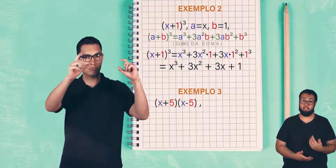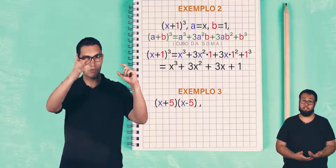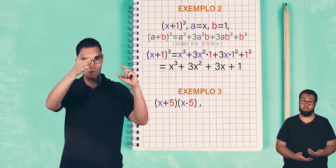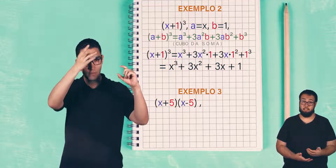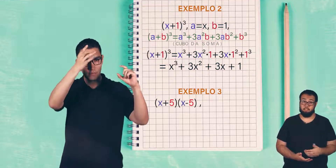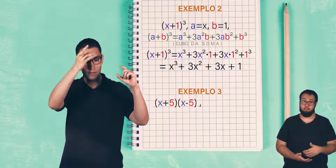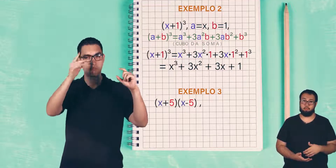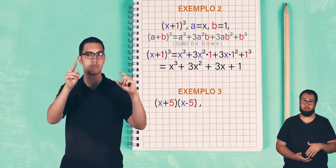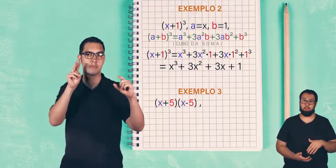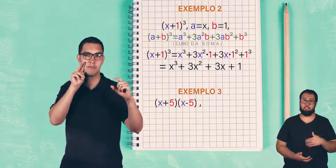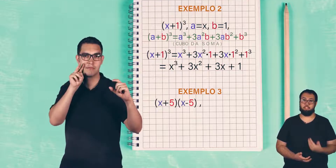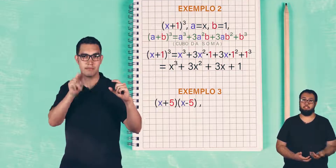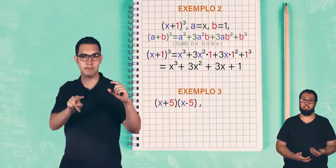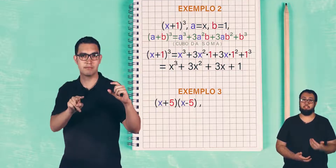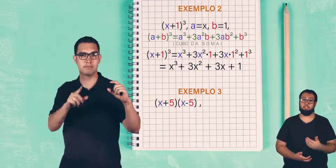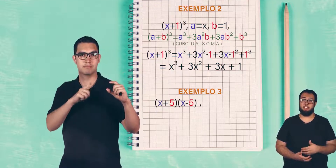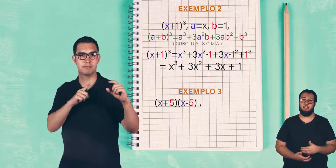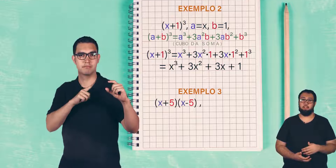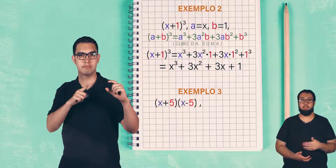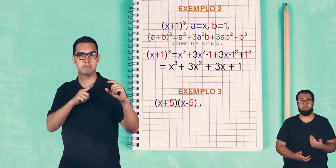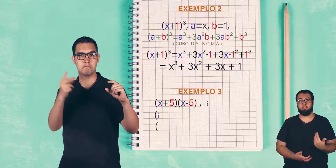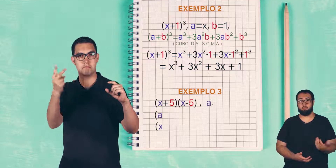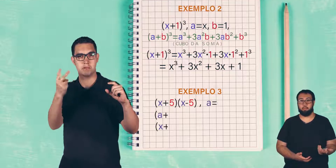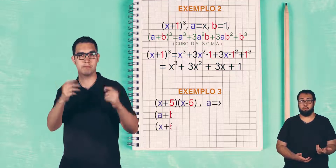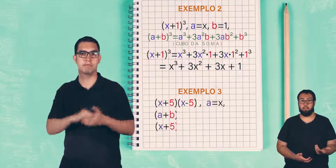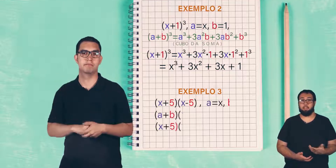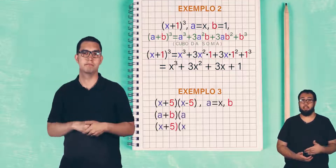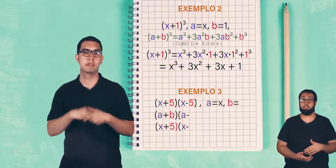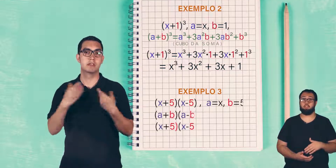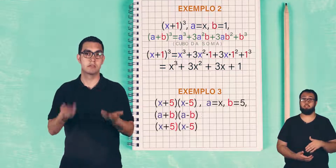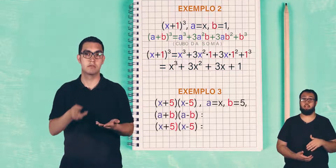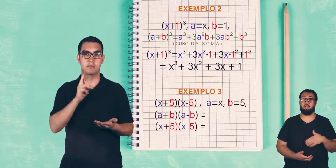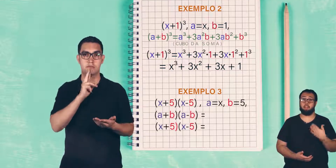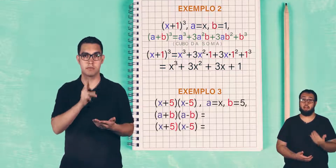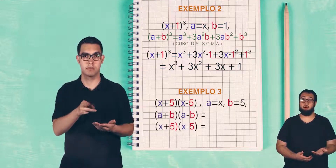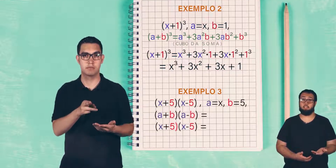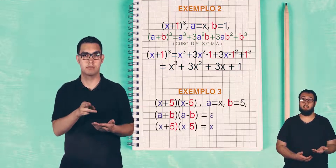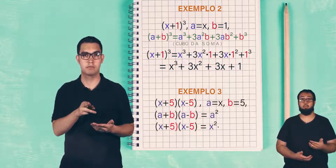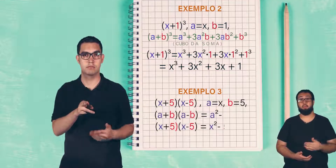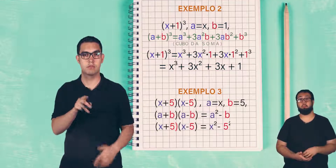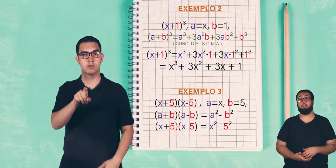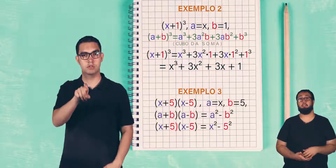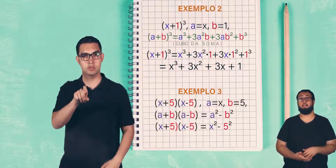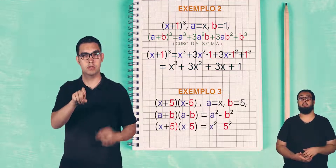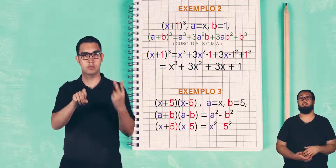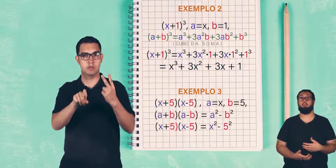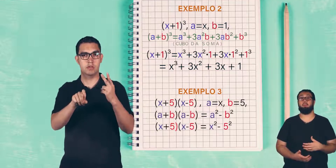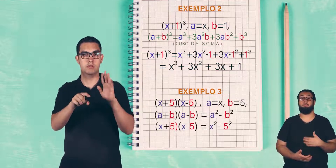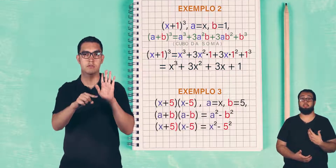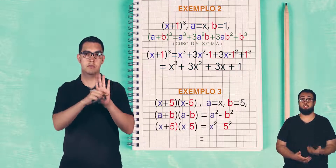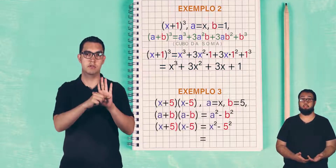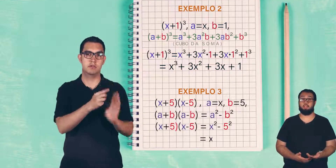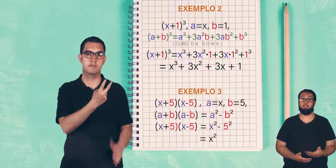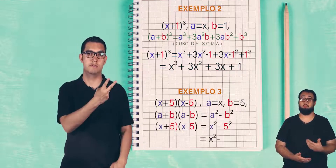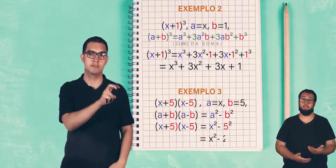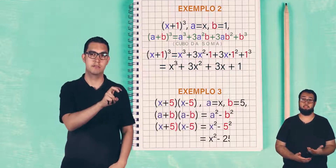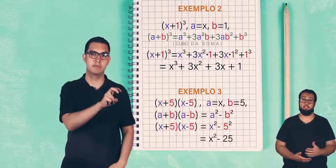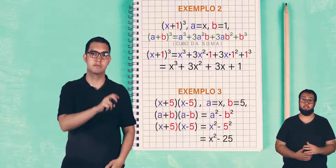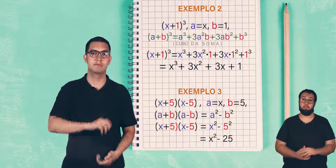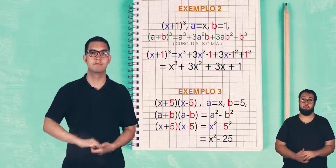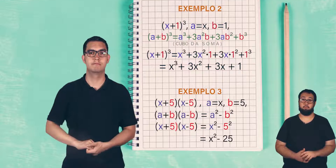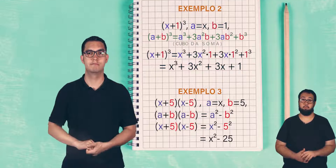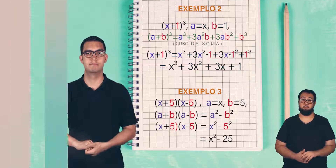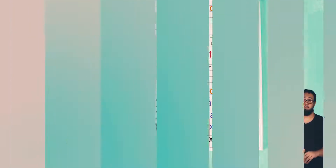quadrados. Assim, vamos chamar x de A e 5 de B. Isso resultará em A² menos B², logo, x²